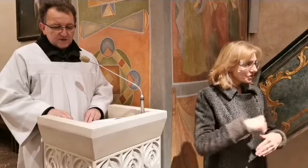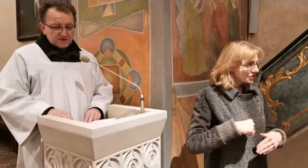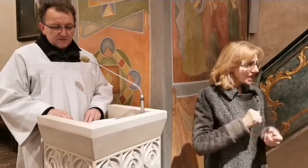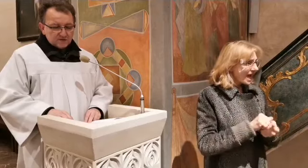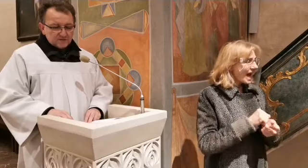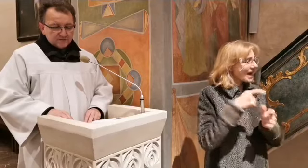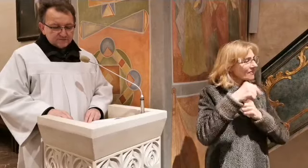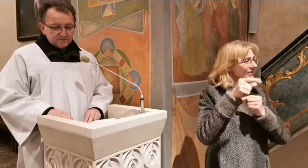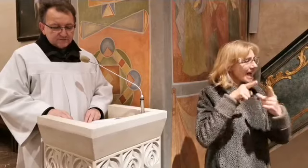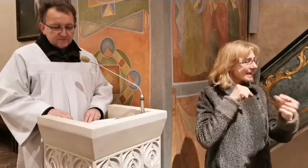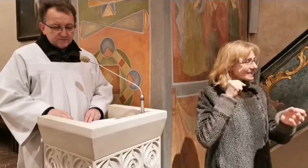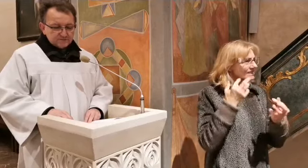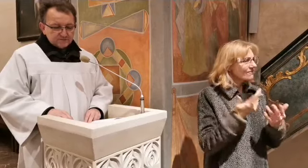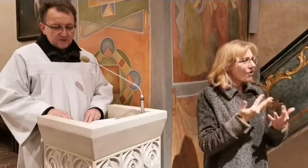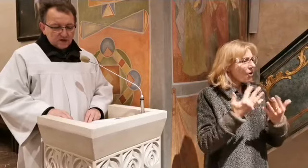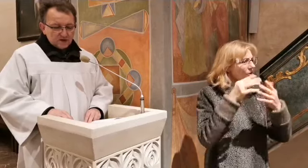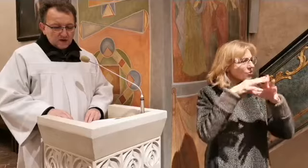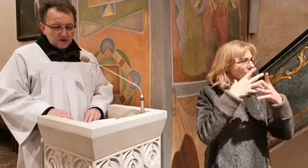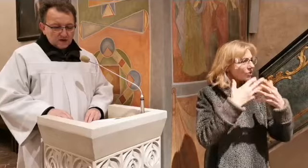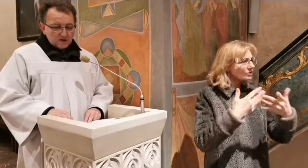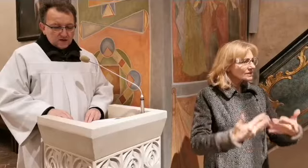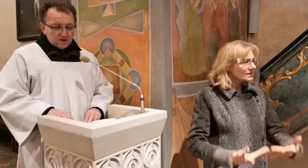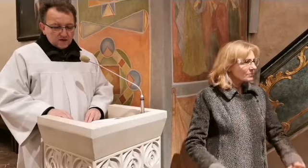się rozsypią.